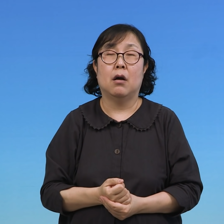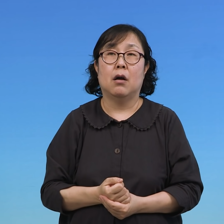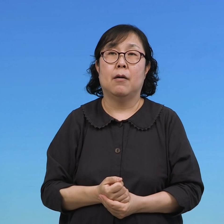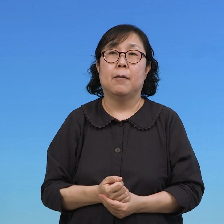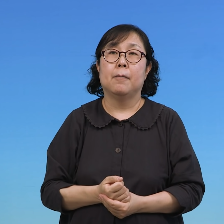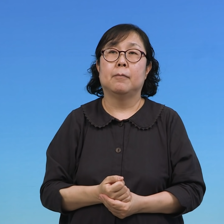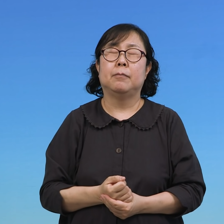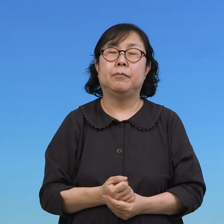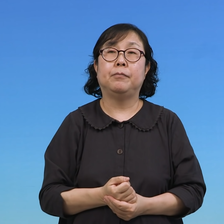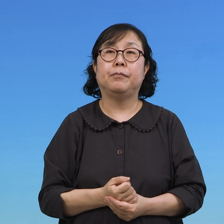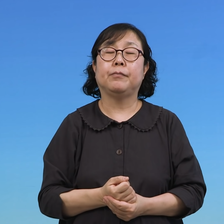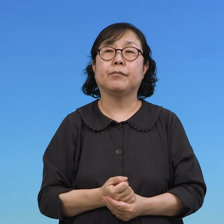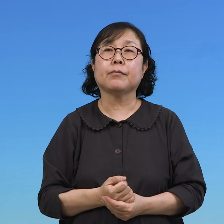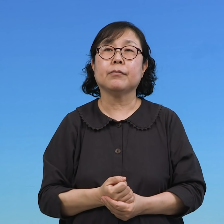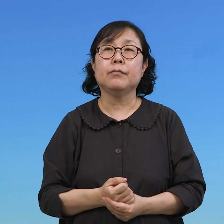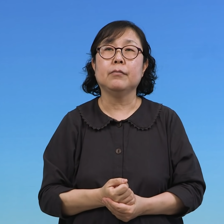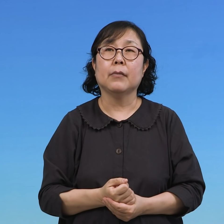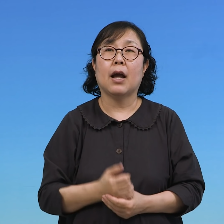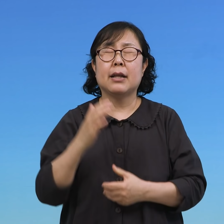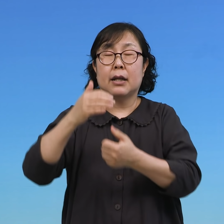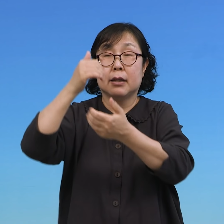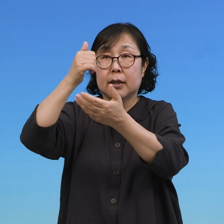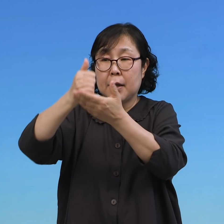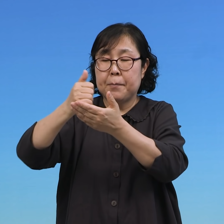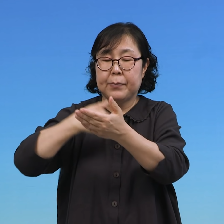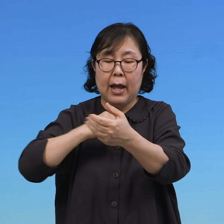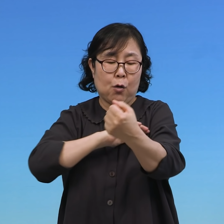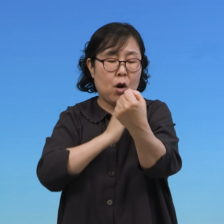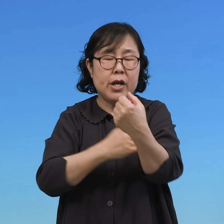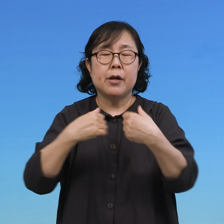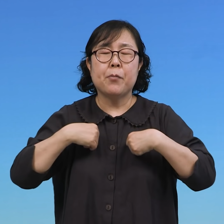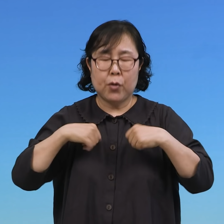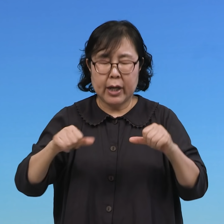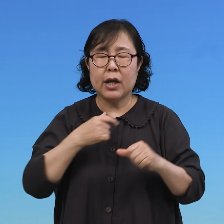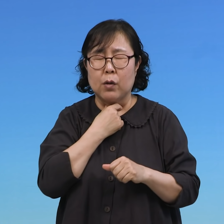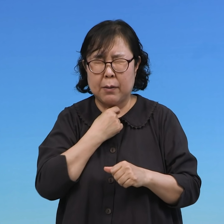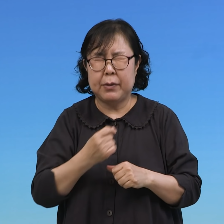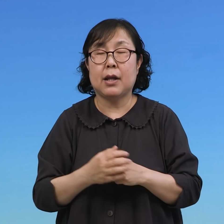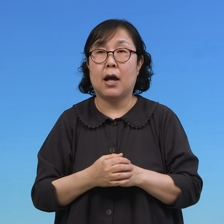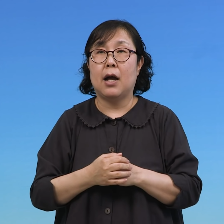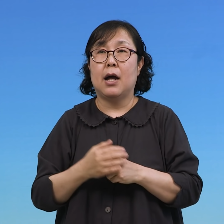어릴수록 이런 미숙함이 더 많지 않습니까? 하나님,